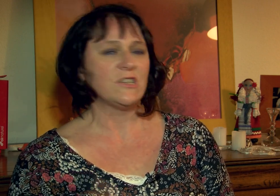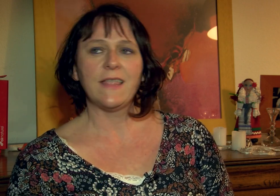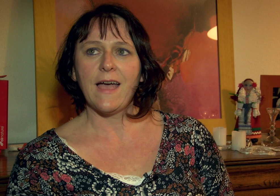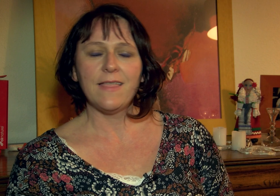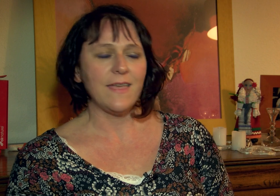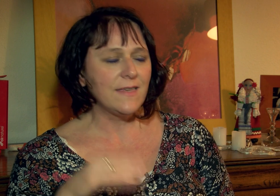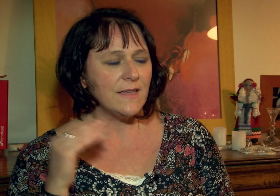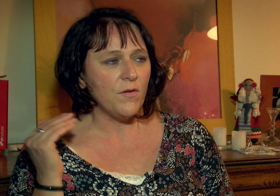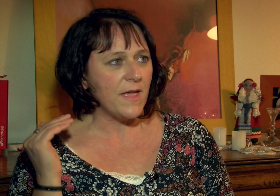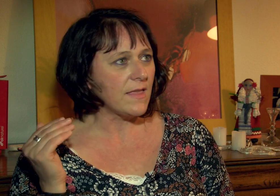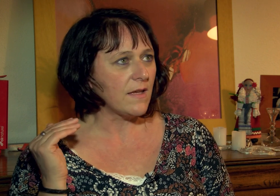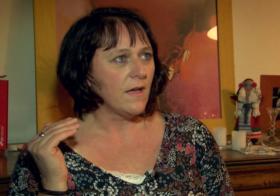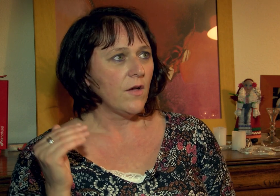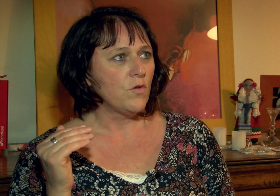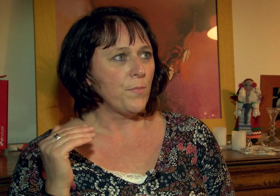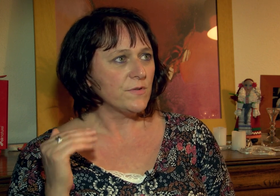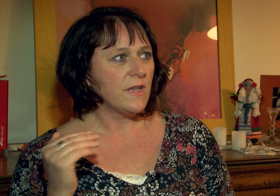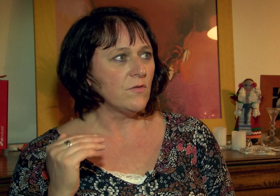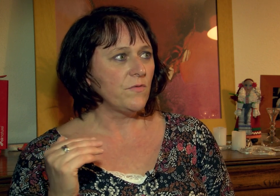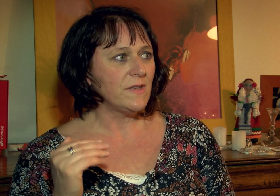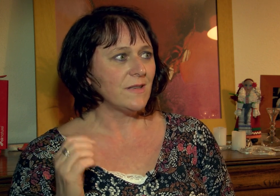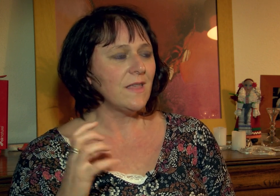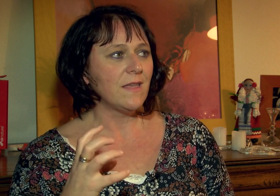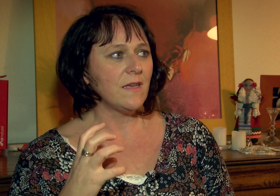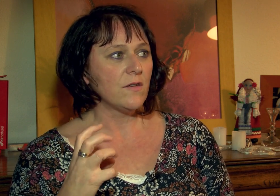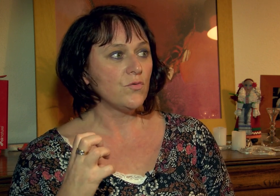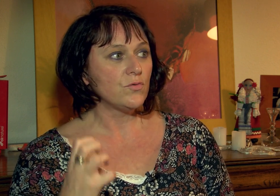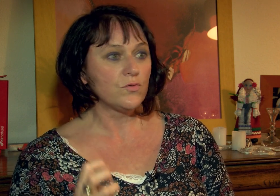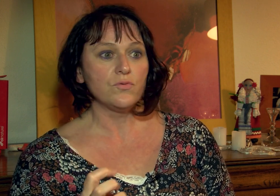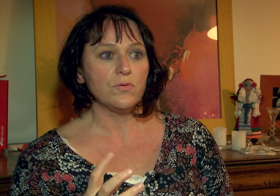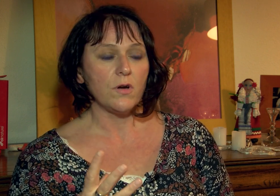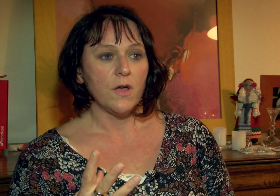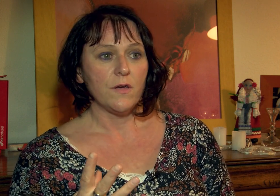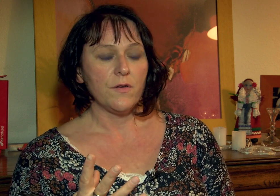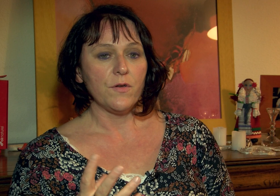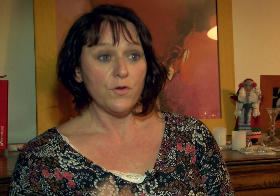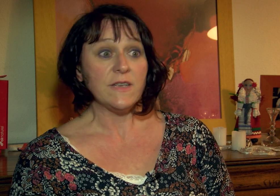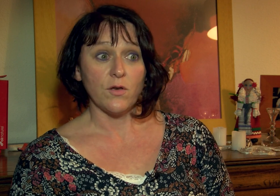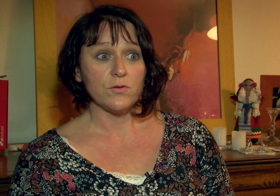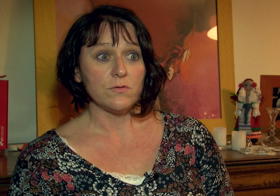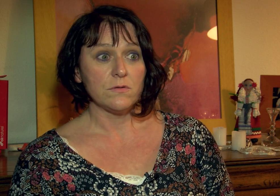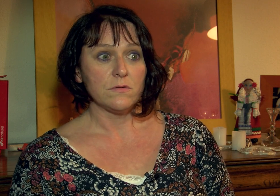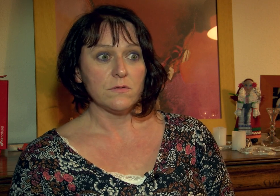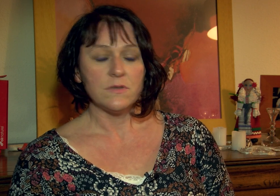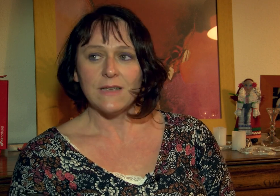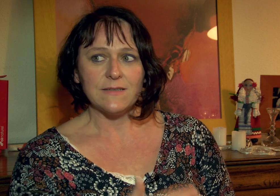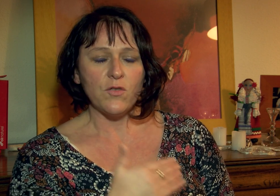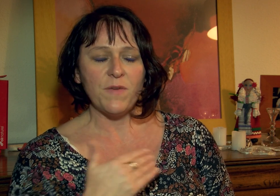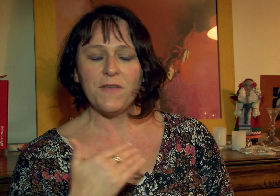moi j'étais à des kilomètres de pensée que notre fils était sourd de naissance. Ça ne m'avait